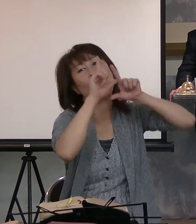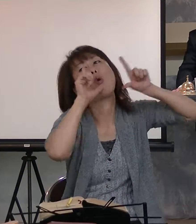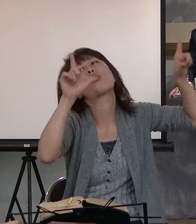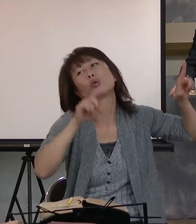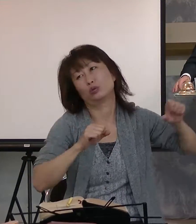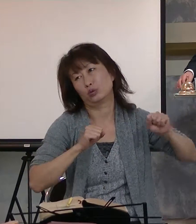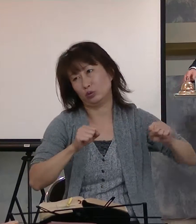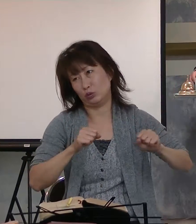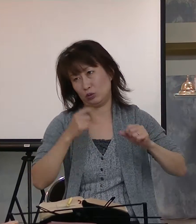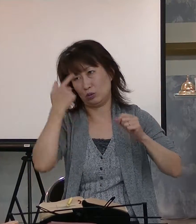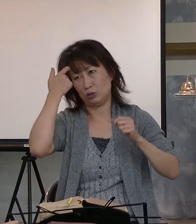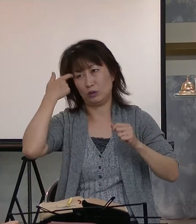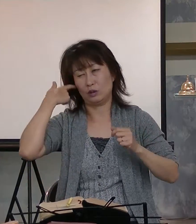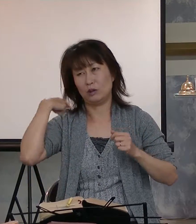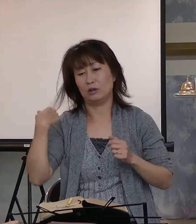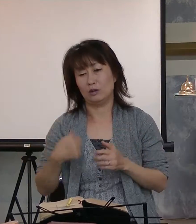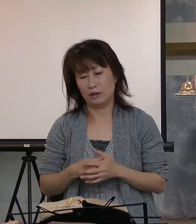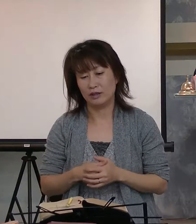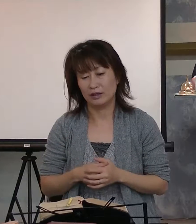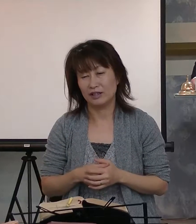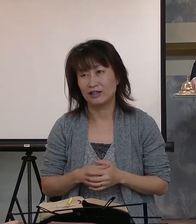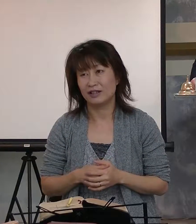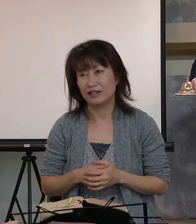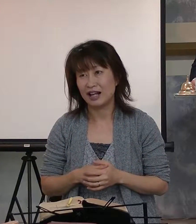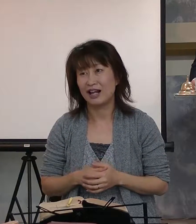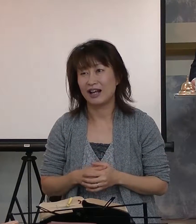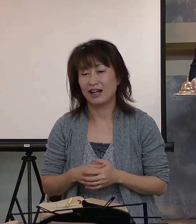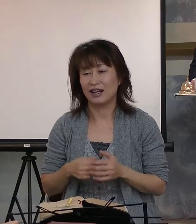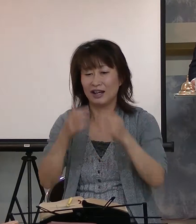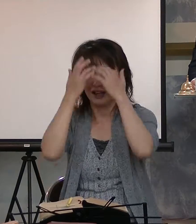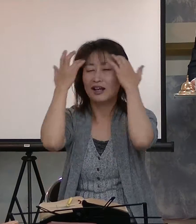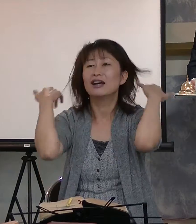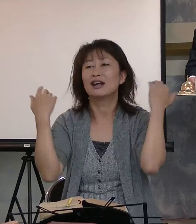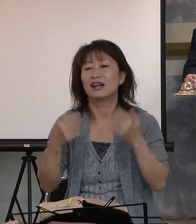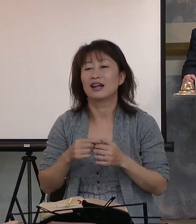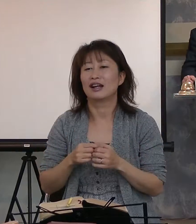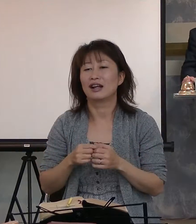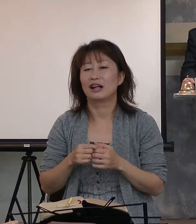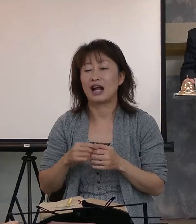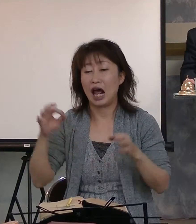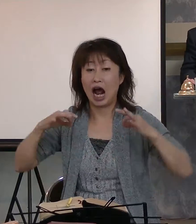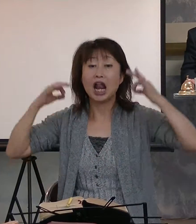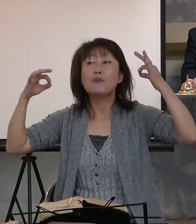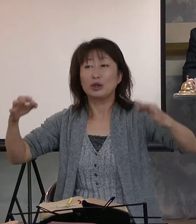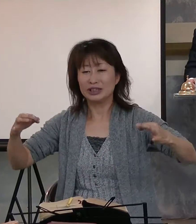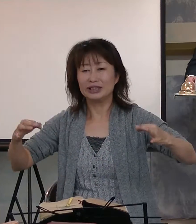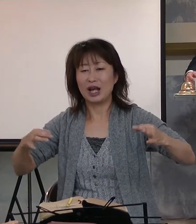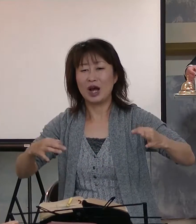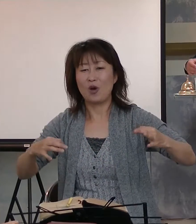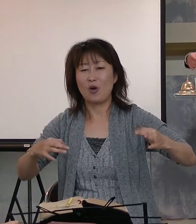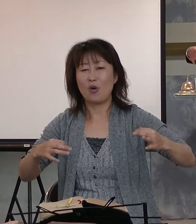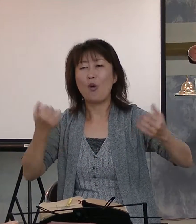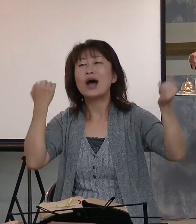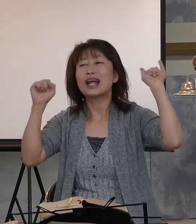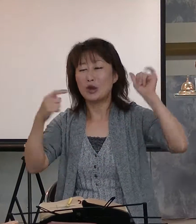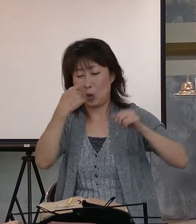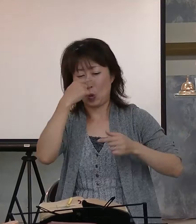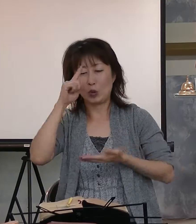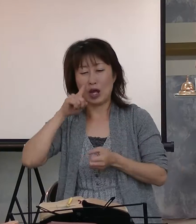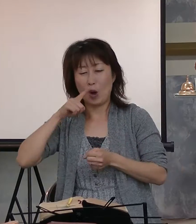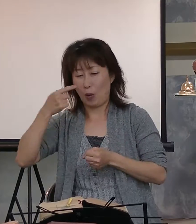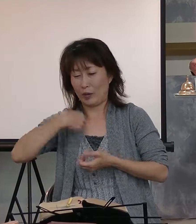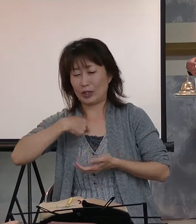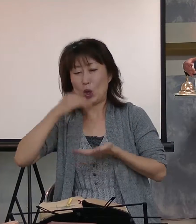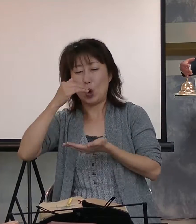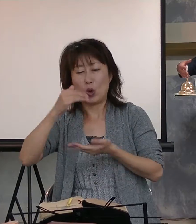だからね、それ音が聞きたくて、もう金持ちたちはも